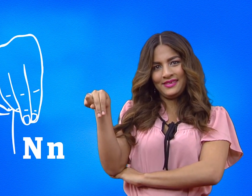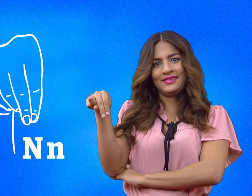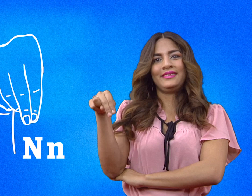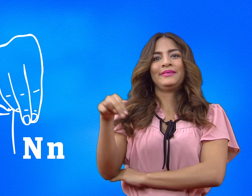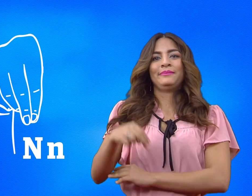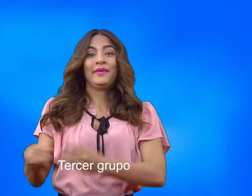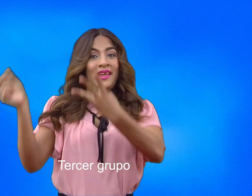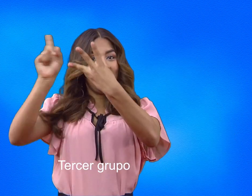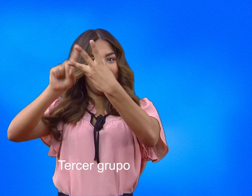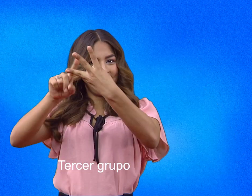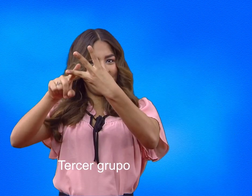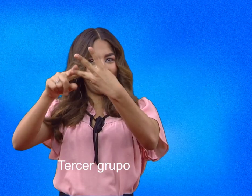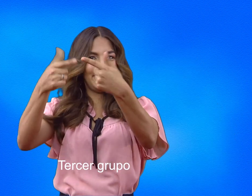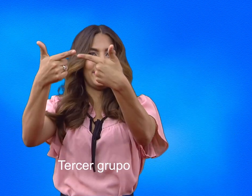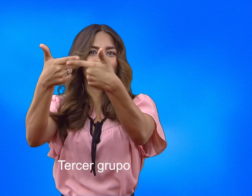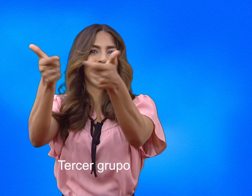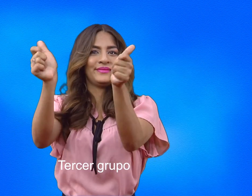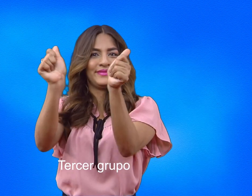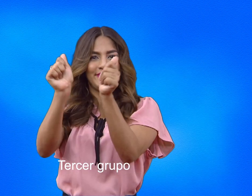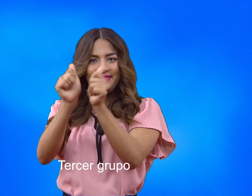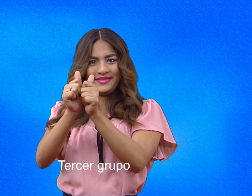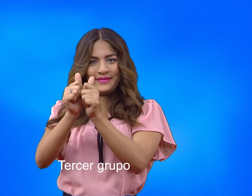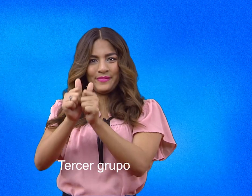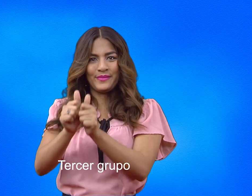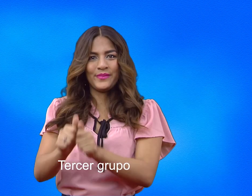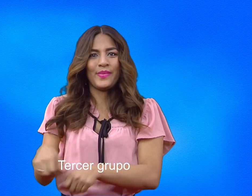H-I-J-K-L-L-M-N. Tercer grupo.